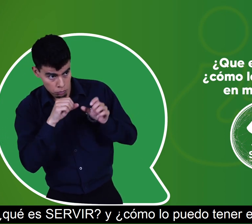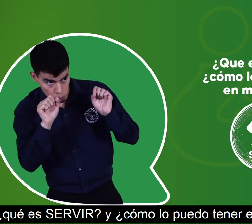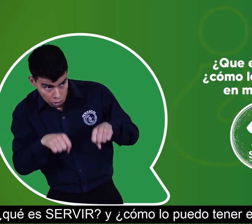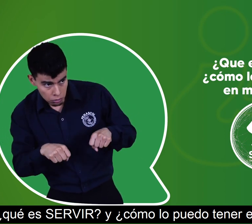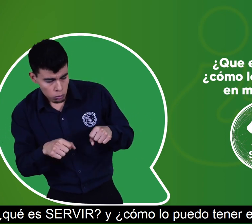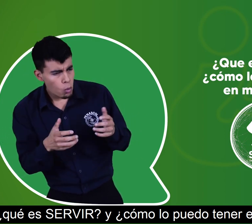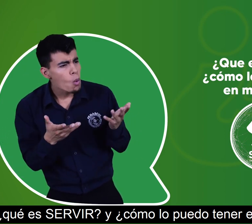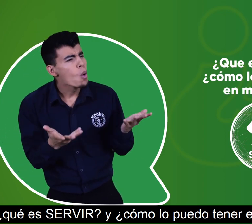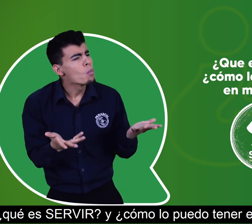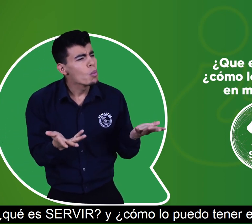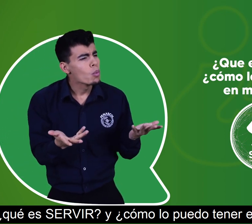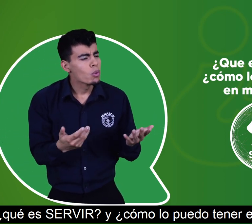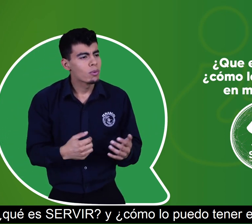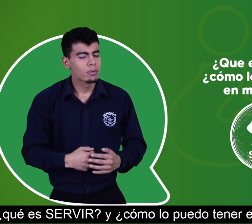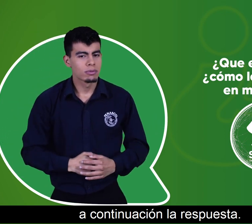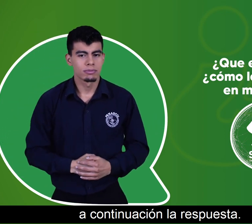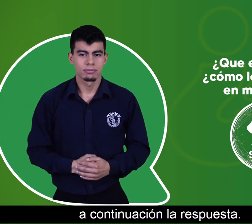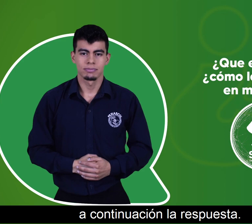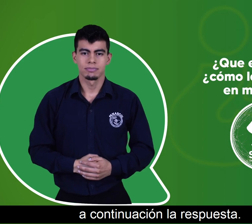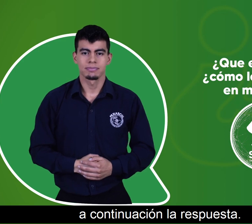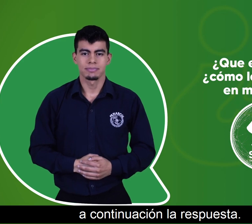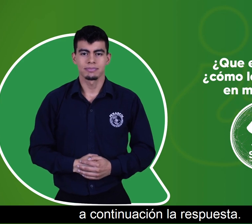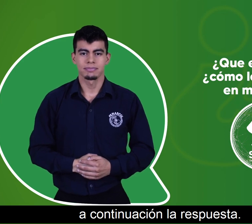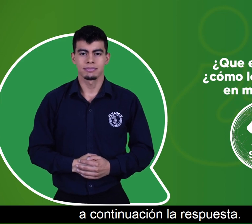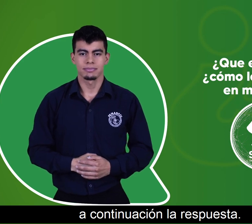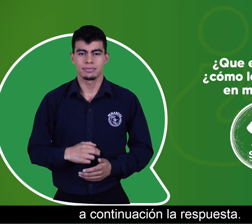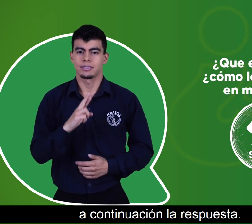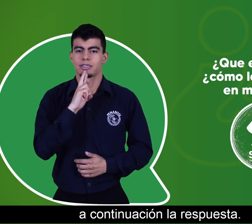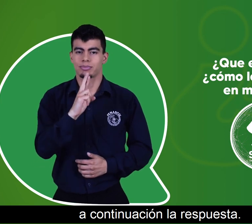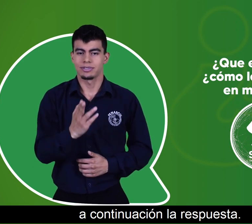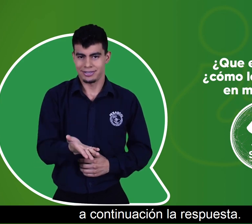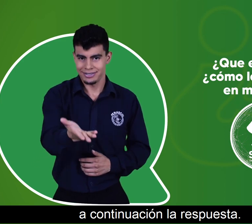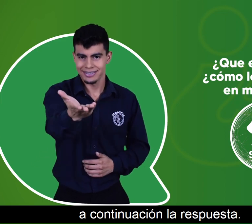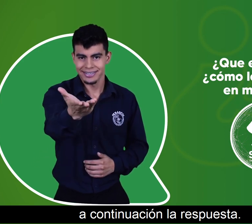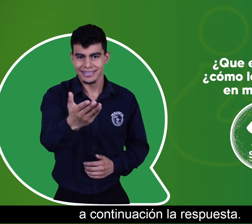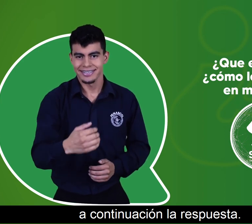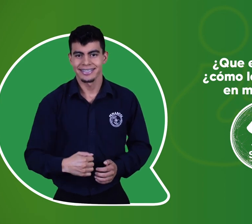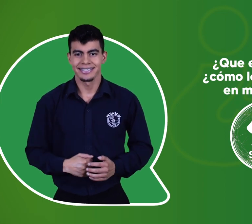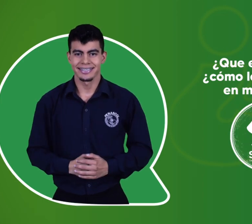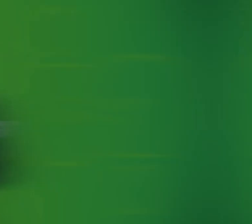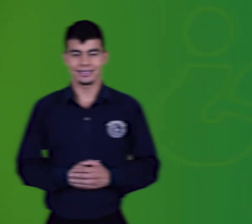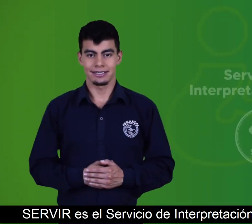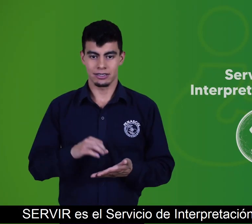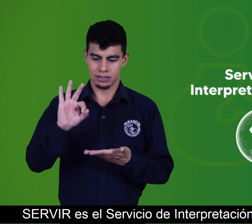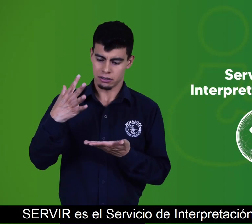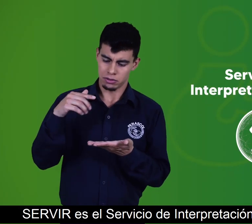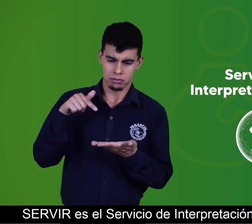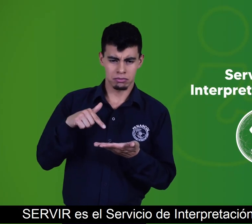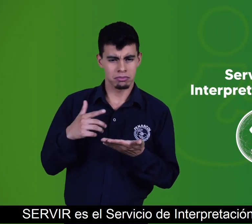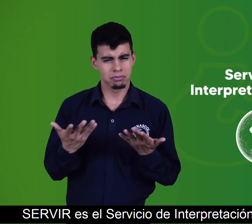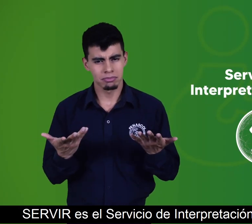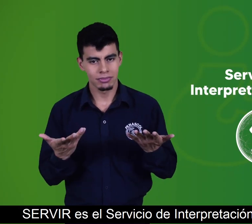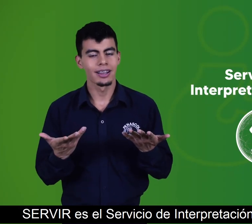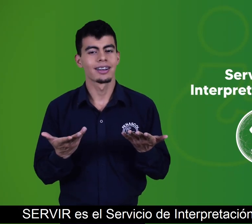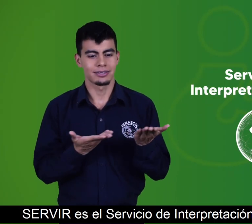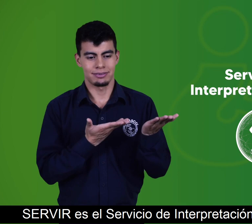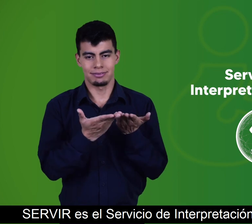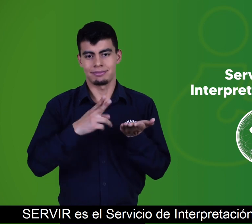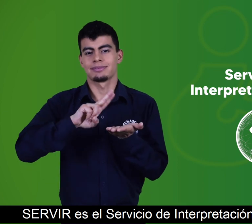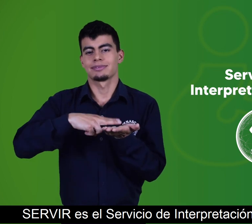en mi empresa. A continuación, la respuesta. Servir es el servicio de interpretación